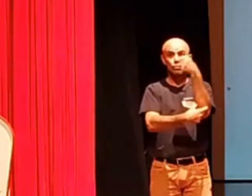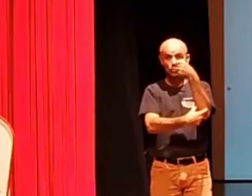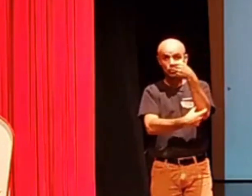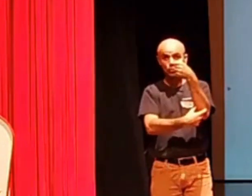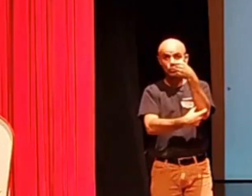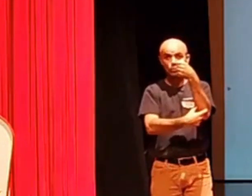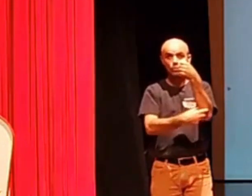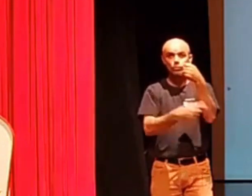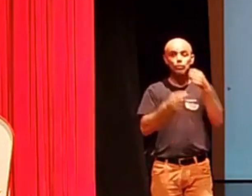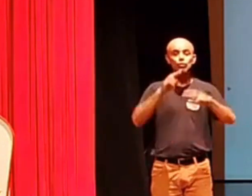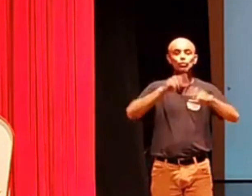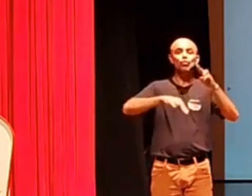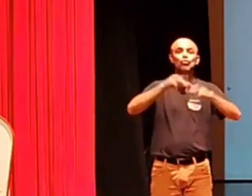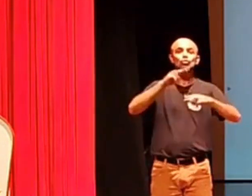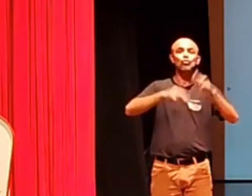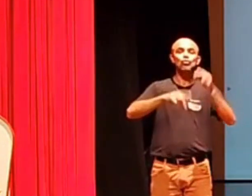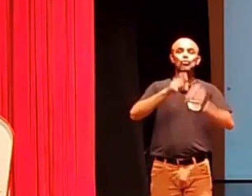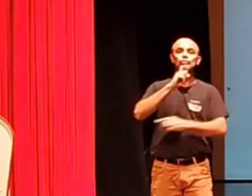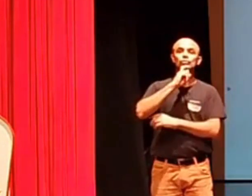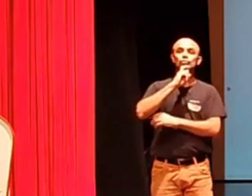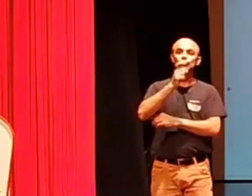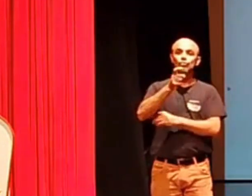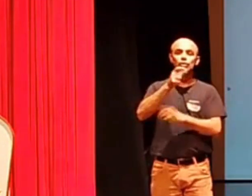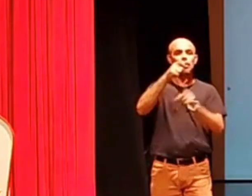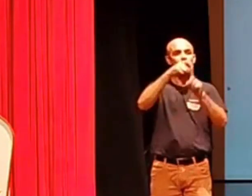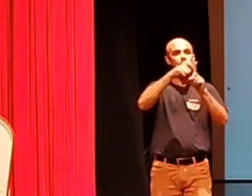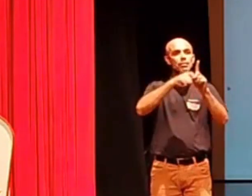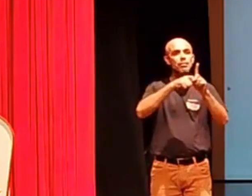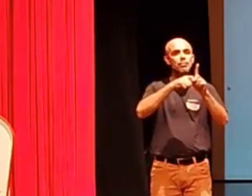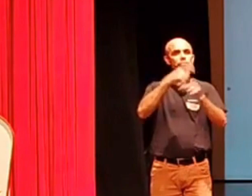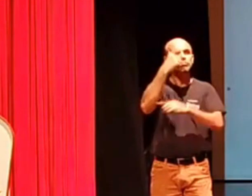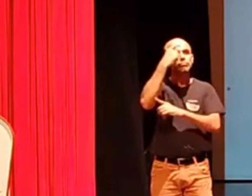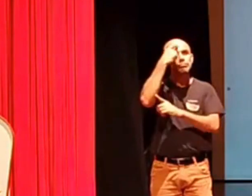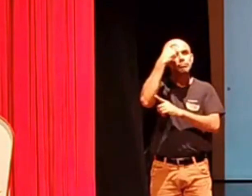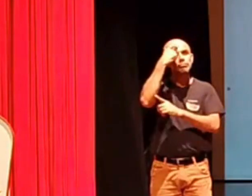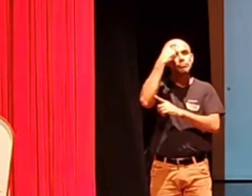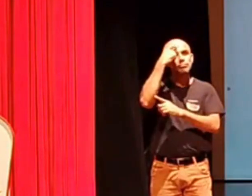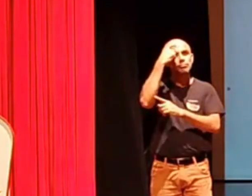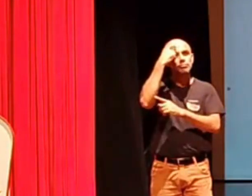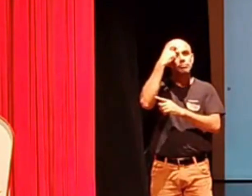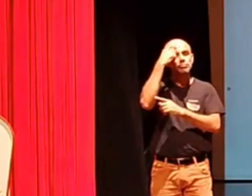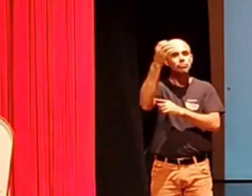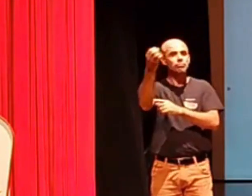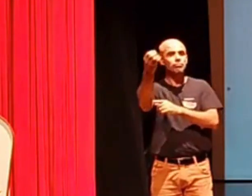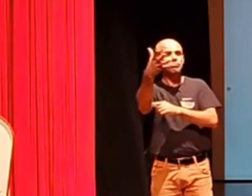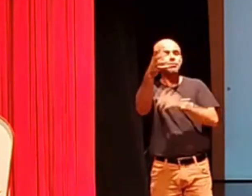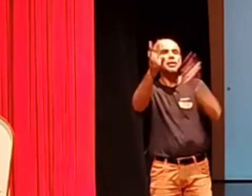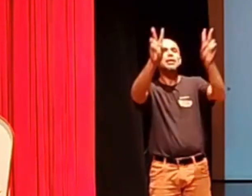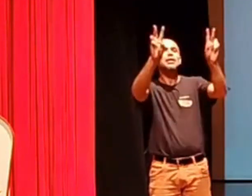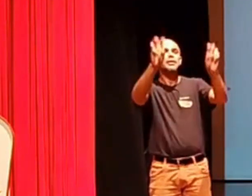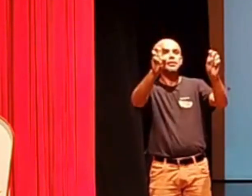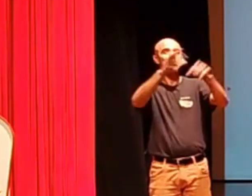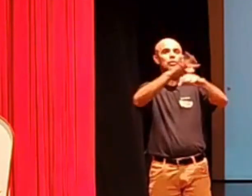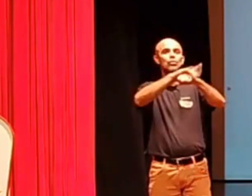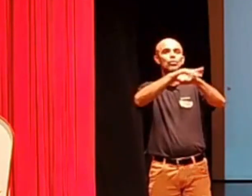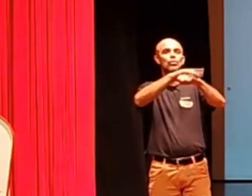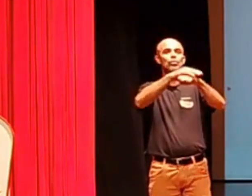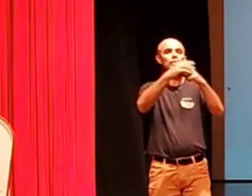no Junho Verde, que é conhecido como mês de conscientização e atualização sobre essa